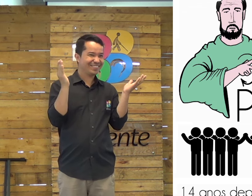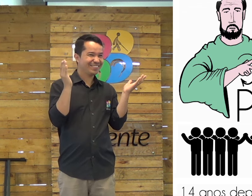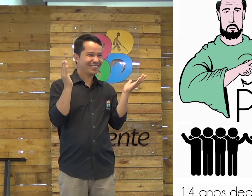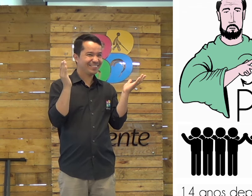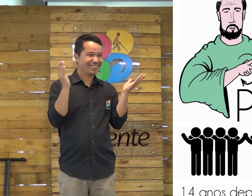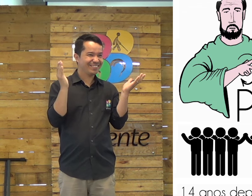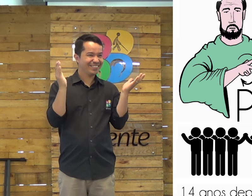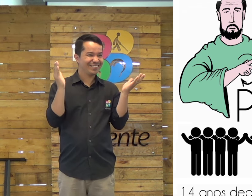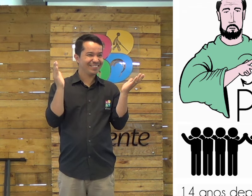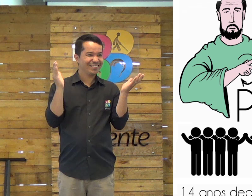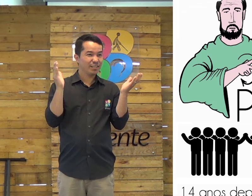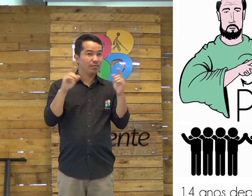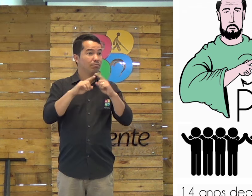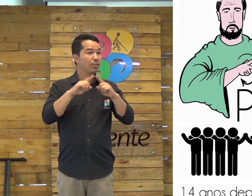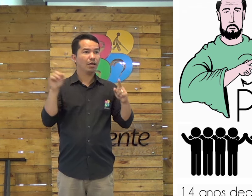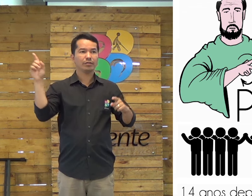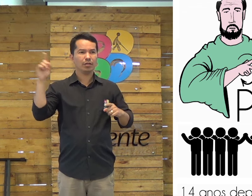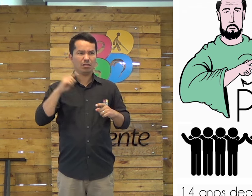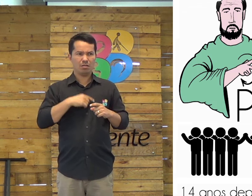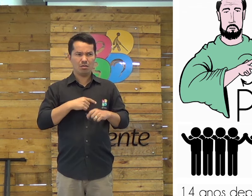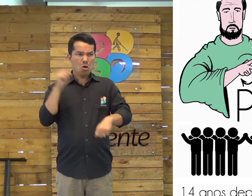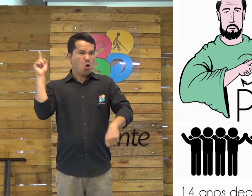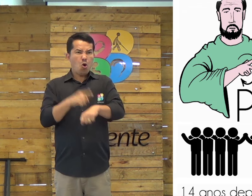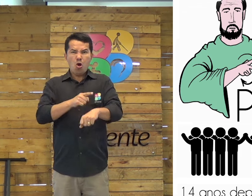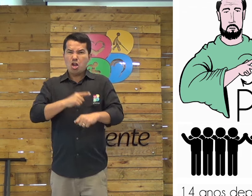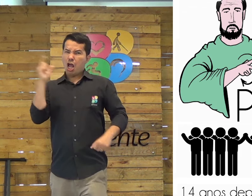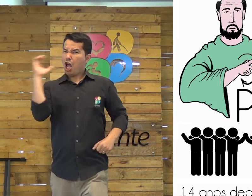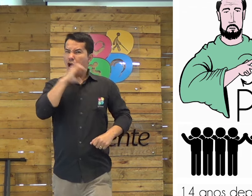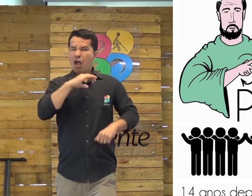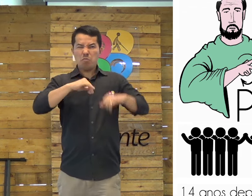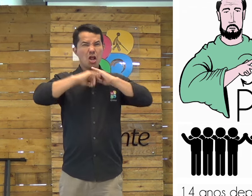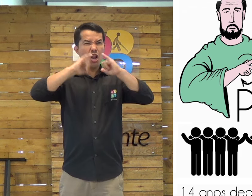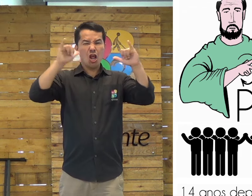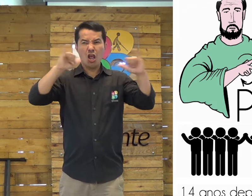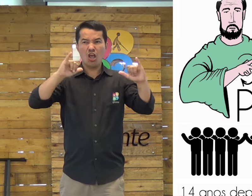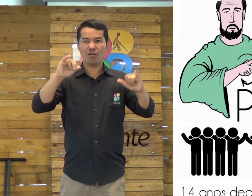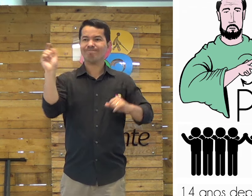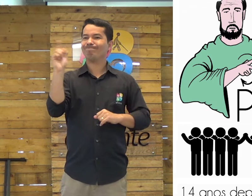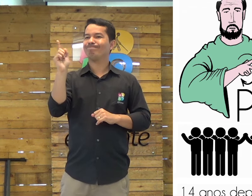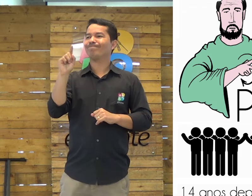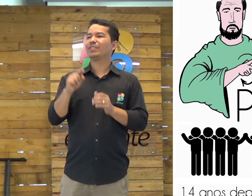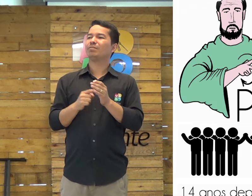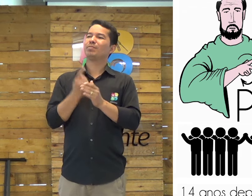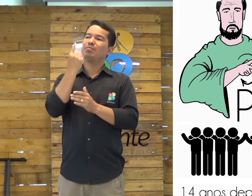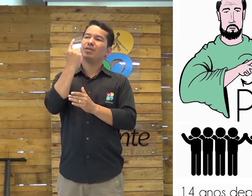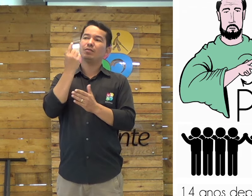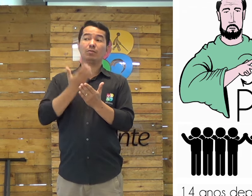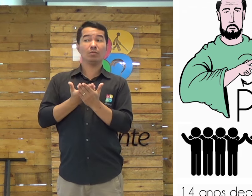por isso que você vê que Lucas escreveu o próprio evangelho, né? E também escreveu em Atos.